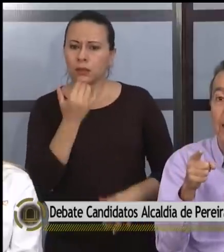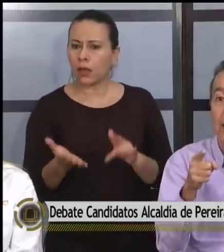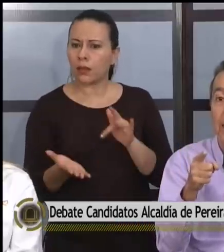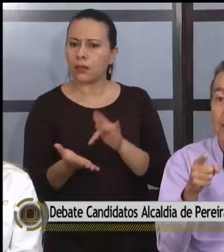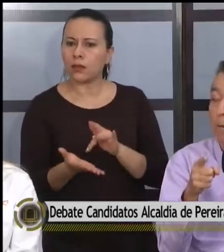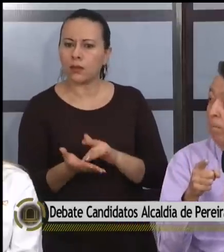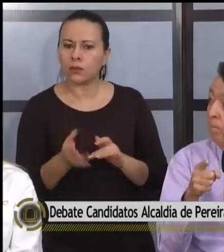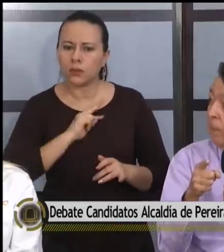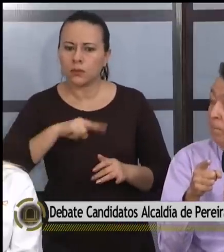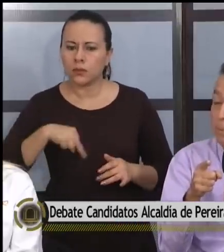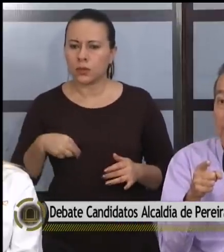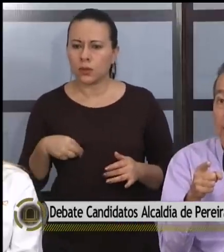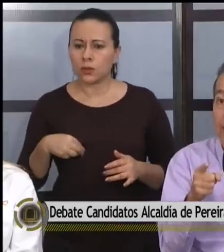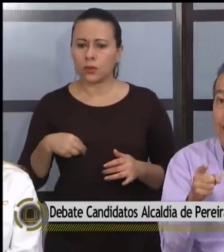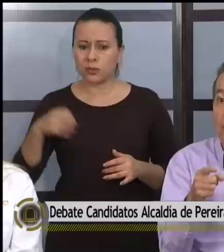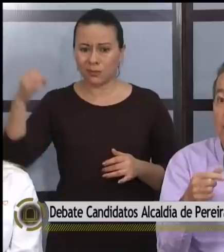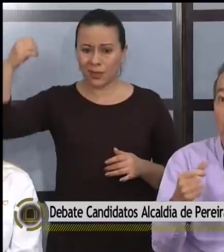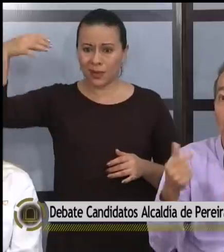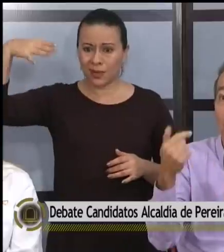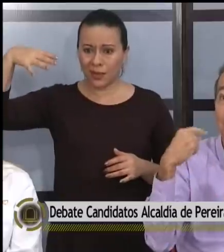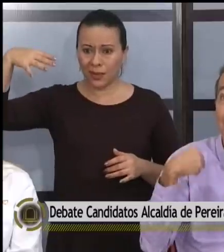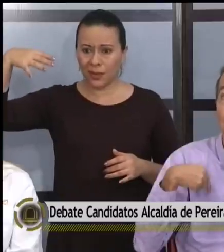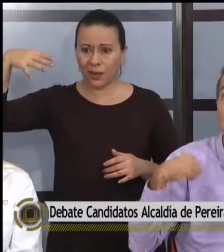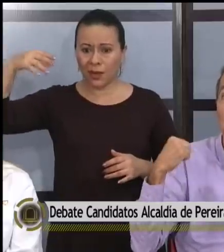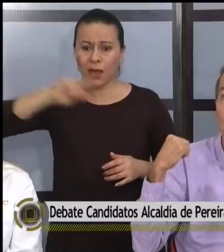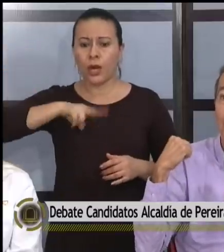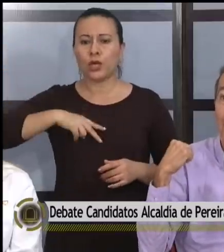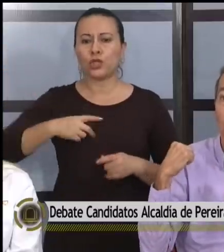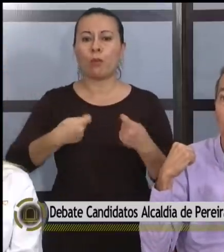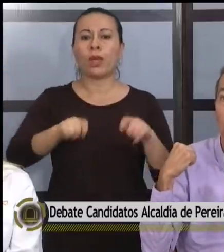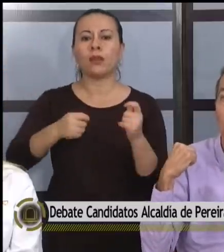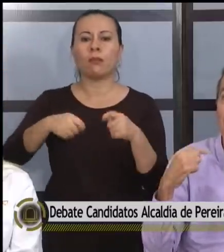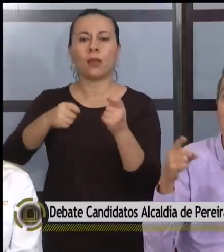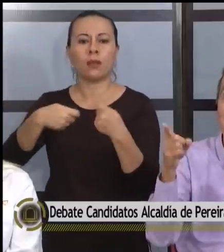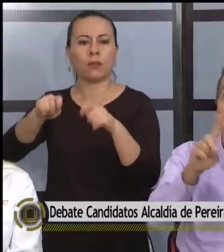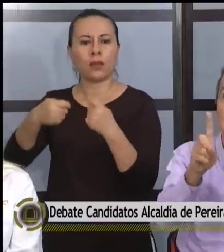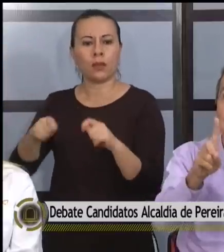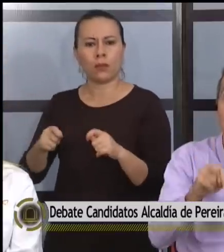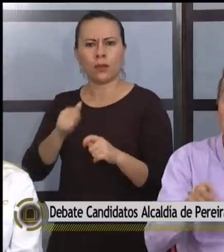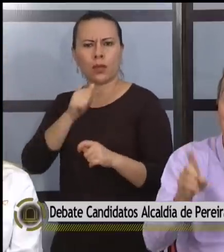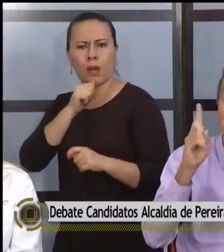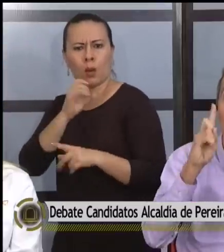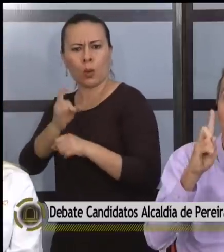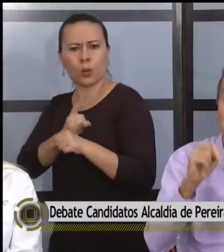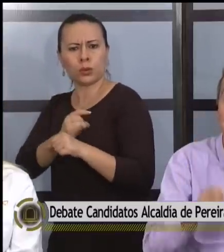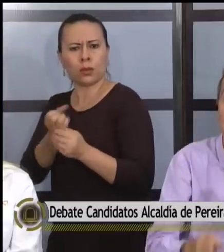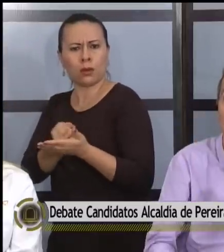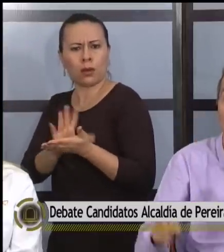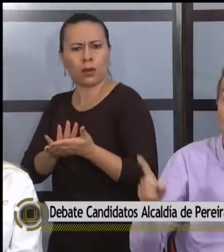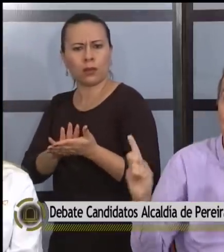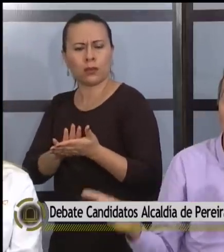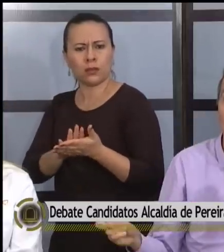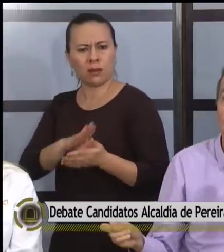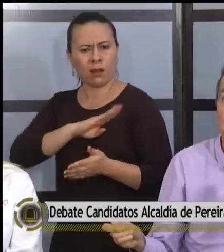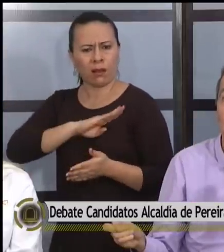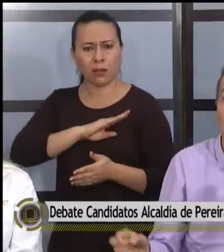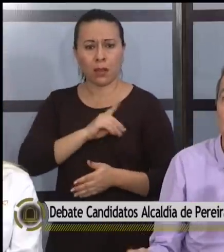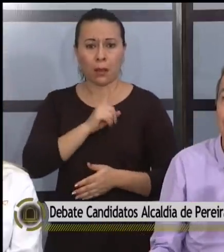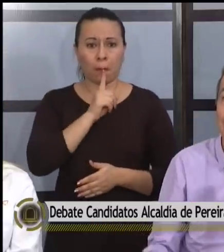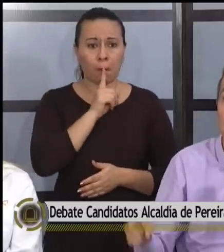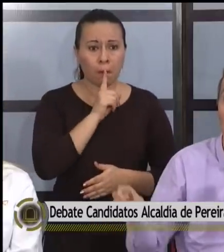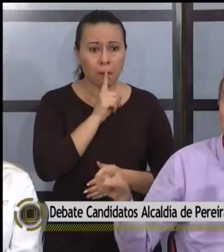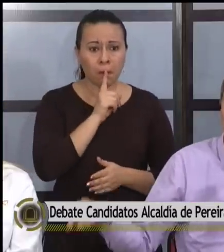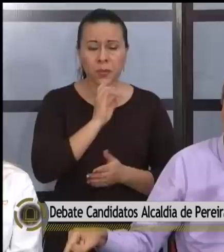energía que generan nos la venden a precio de mercado. Y aquí nadie hace nada, el alcalde guarda silencio, la junta directiva